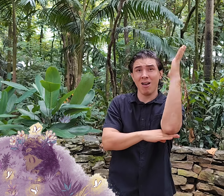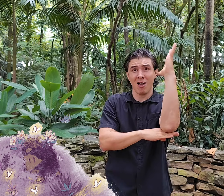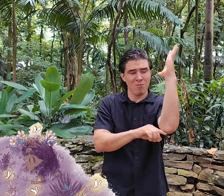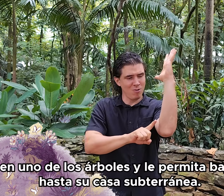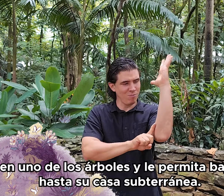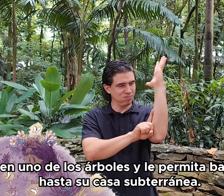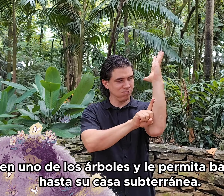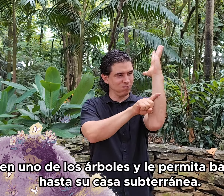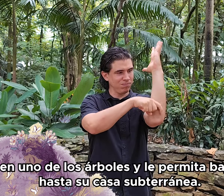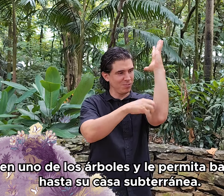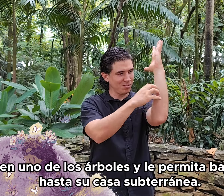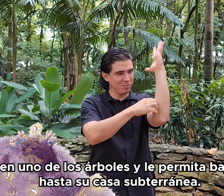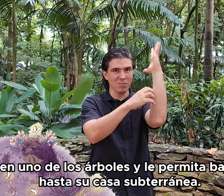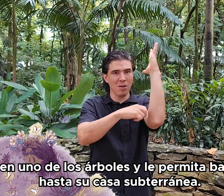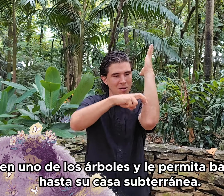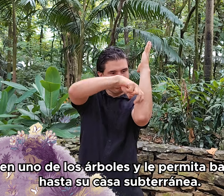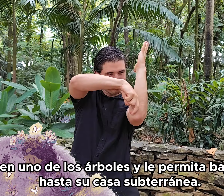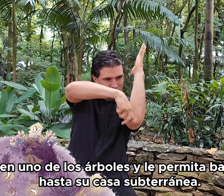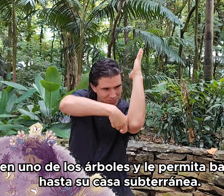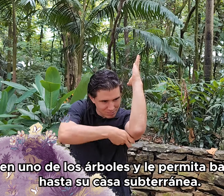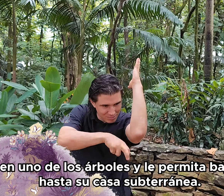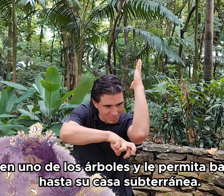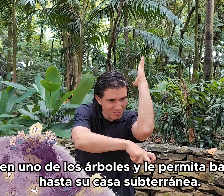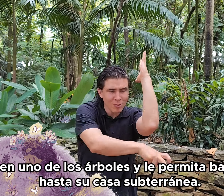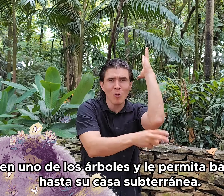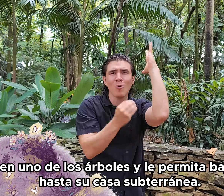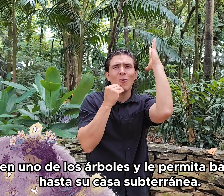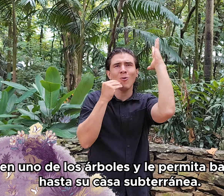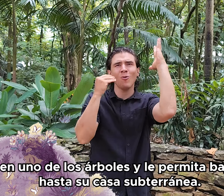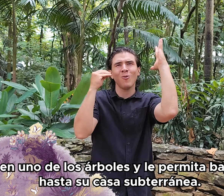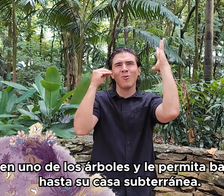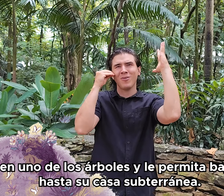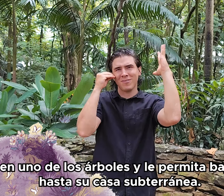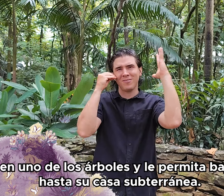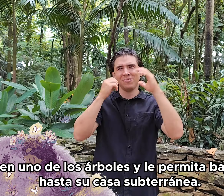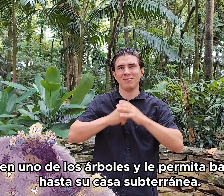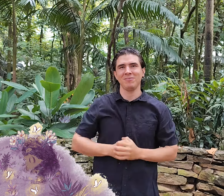en uno de los árboles y le permita bajar hasta su casa subterránea.